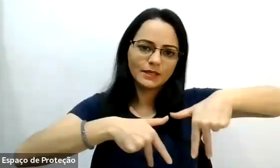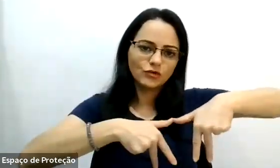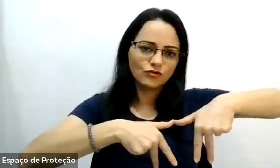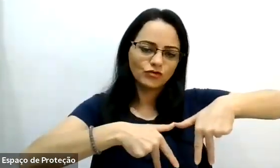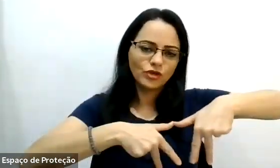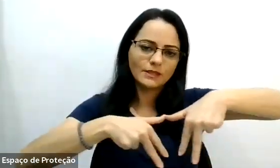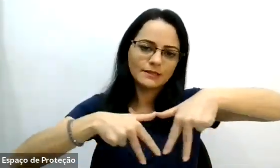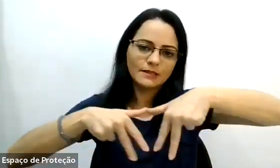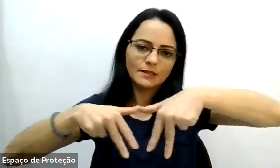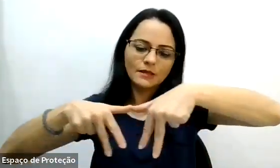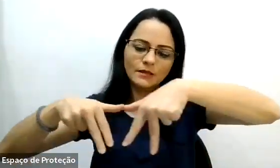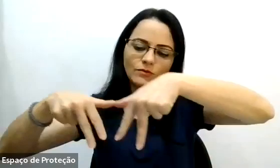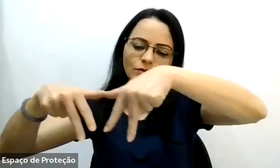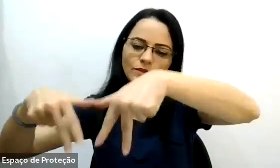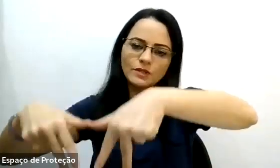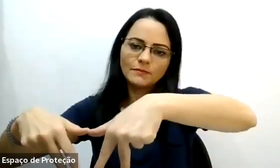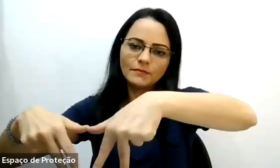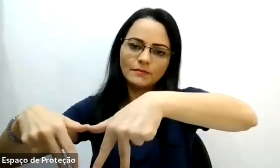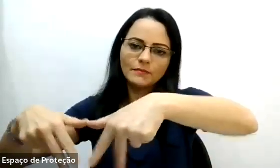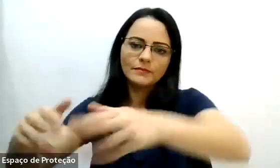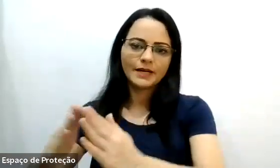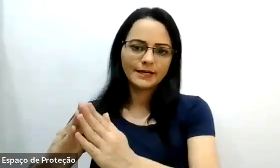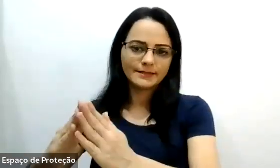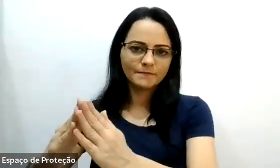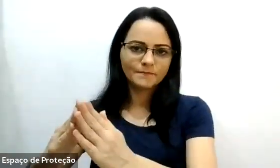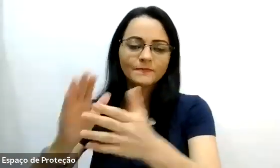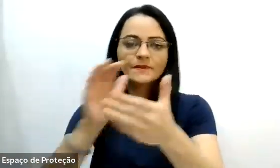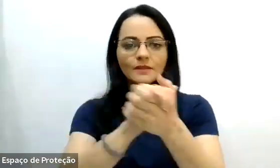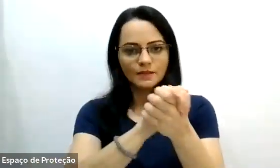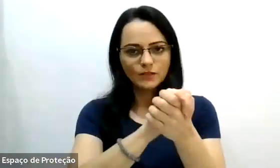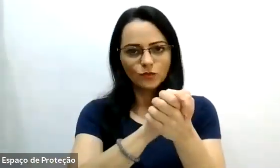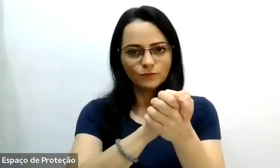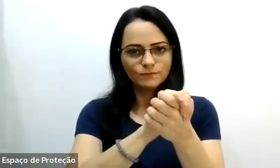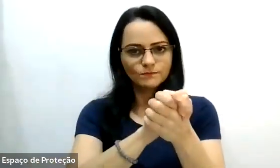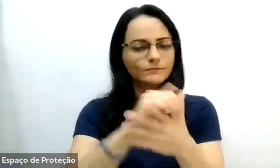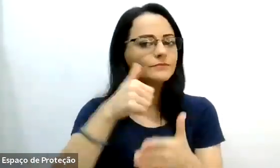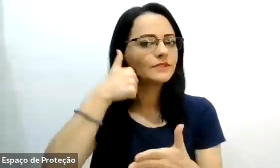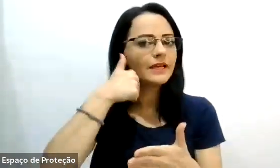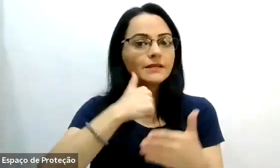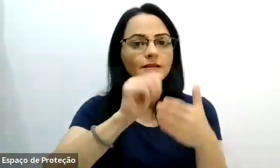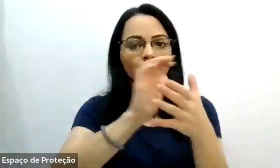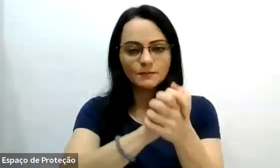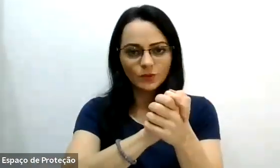aqui juntinhas, trouxe para casa, casou, né? Esposa.